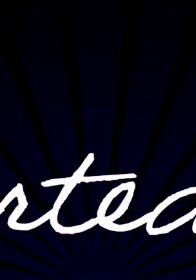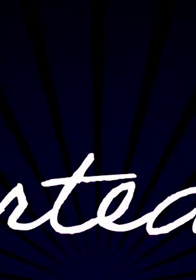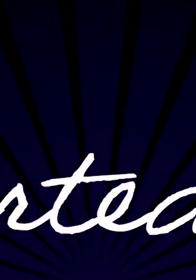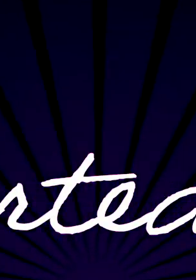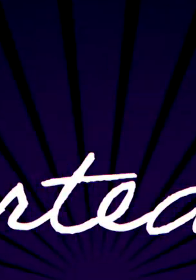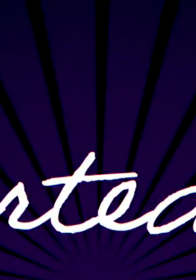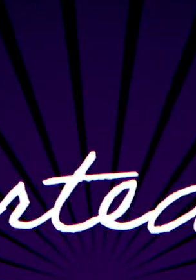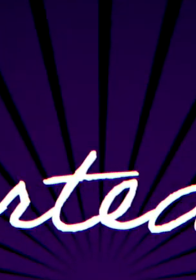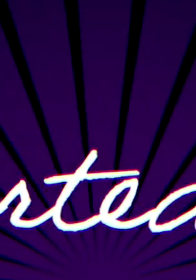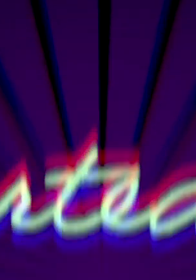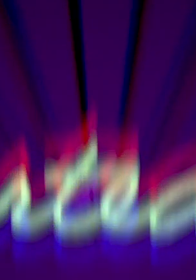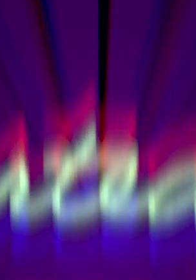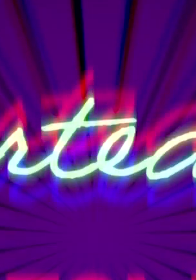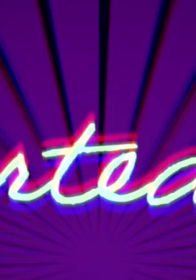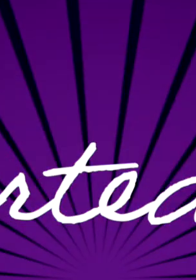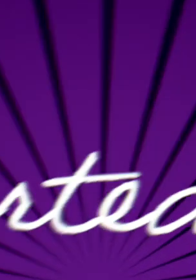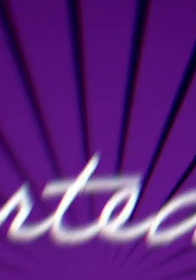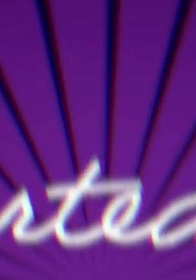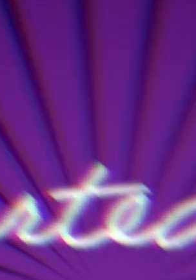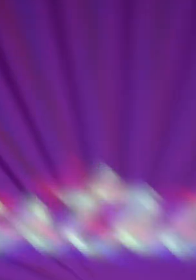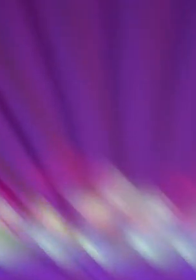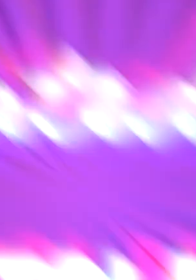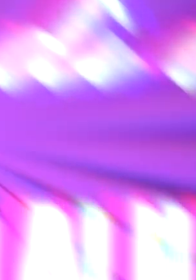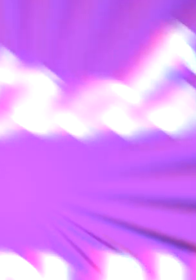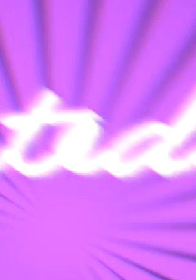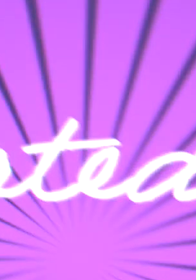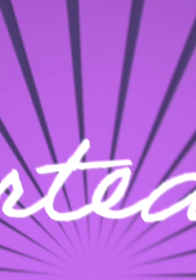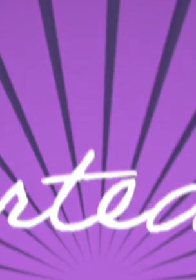martedì de La Scatola Lilla.